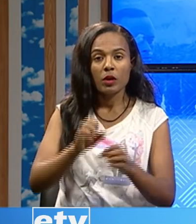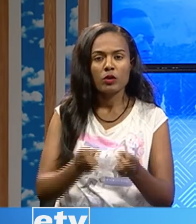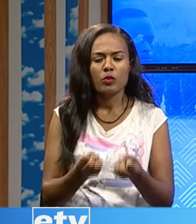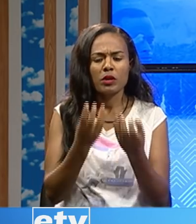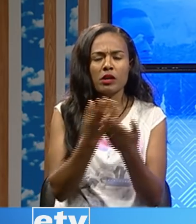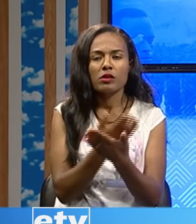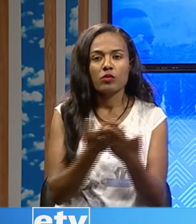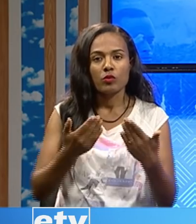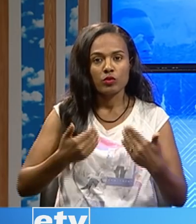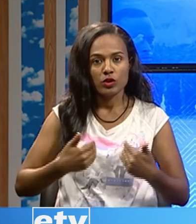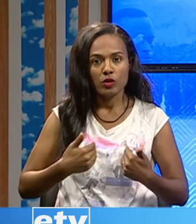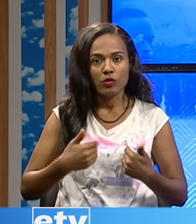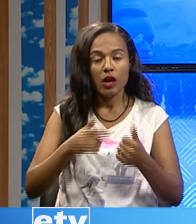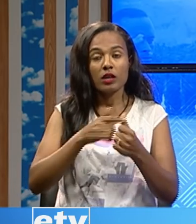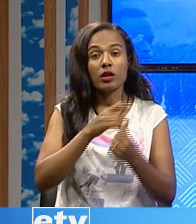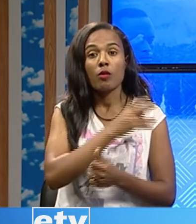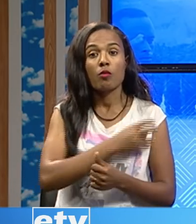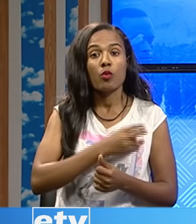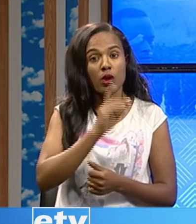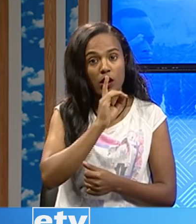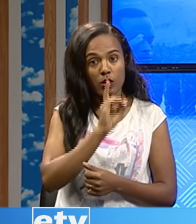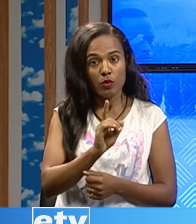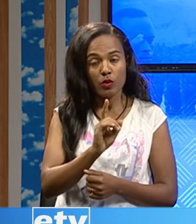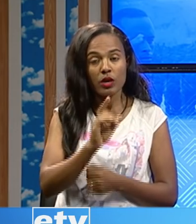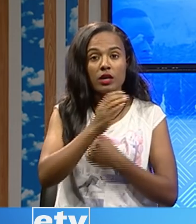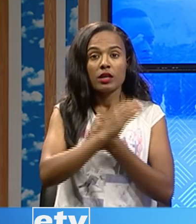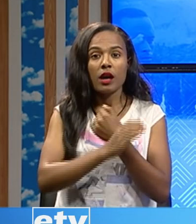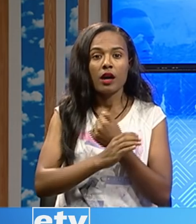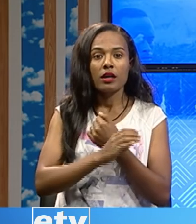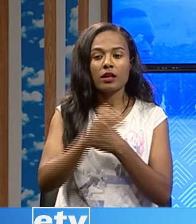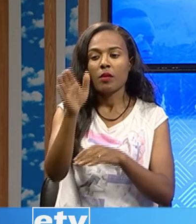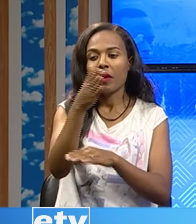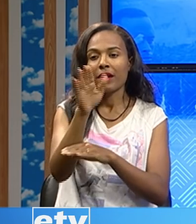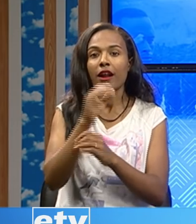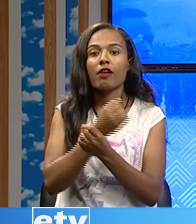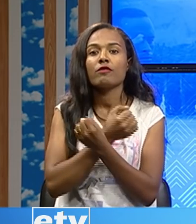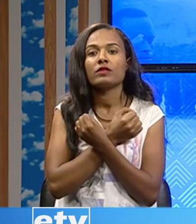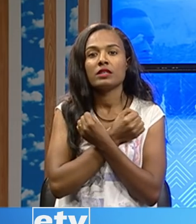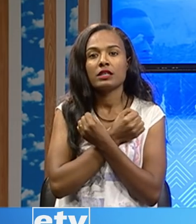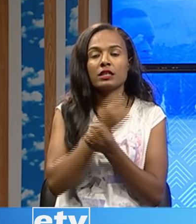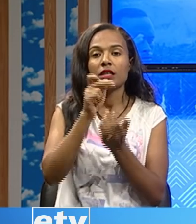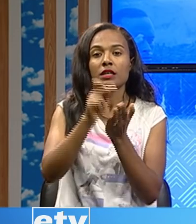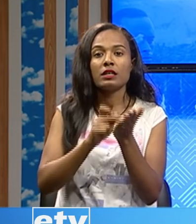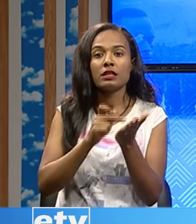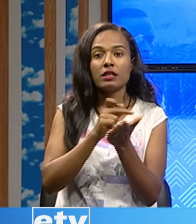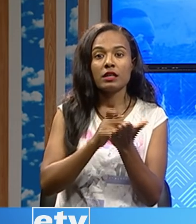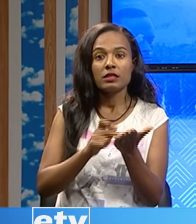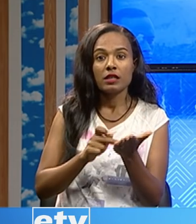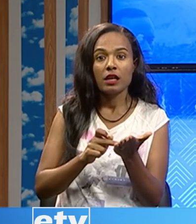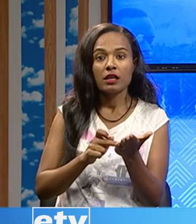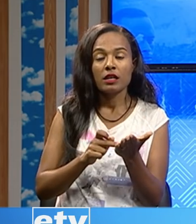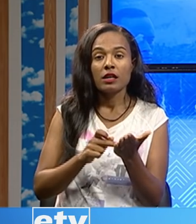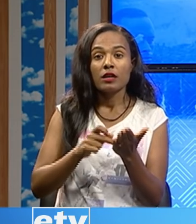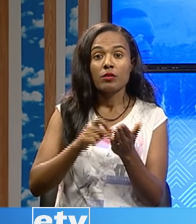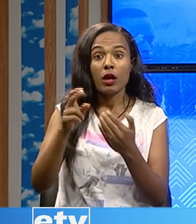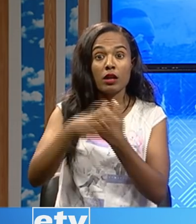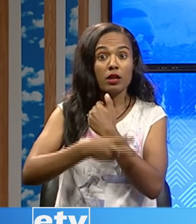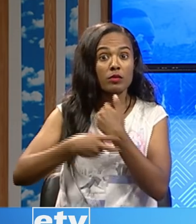ጉዳዮች አሉ አንደኛ ዘሞራል ነው ይባላል የሀገር የባንዲራ ፍቅር ደሴን ነው ያስለቀቀው ለመዝረፍ